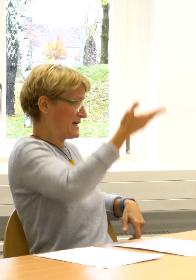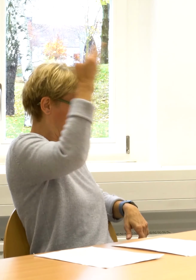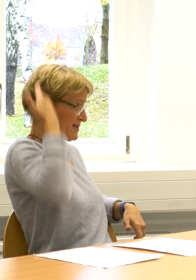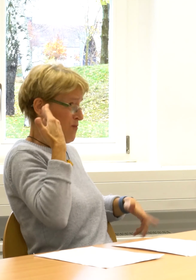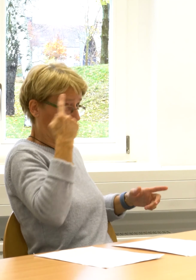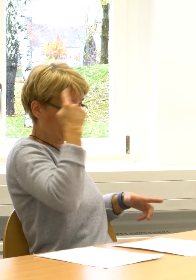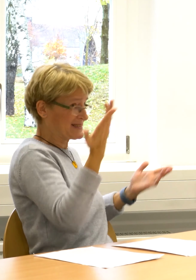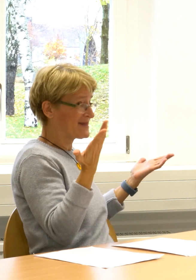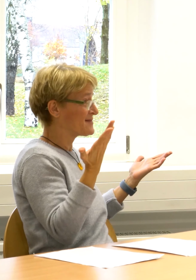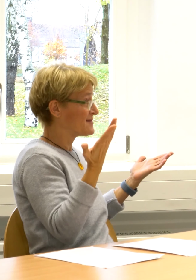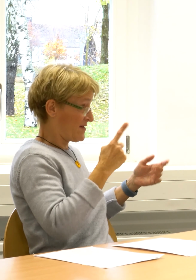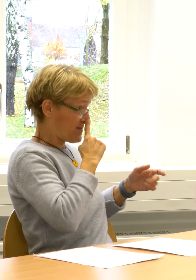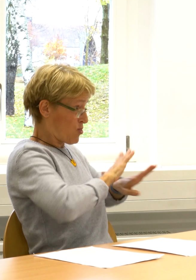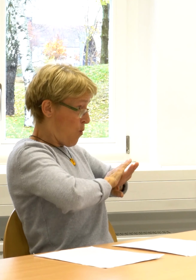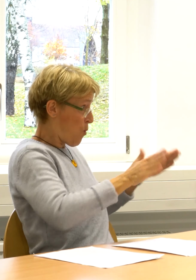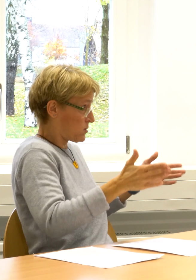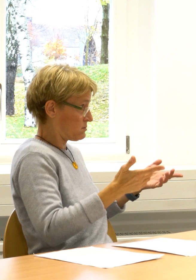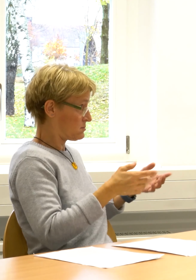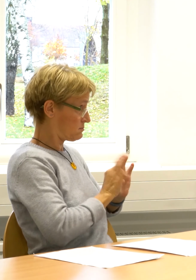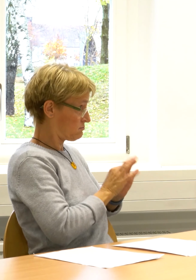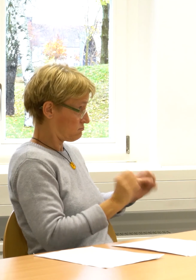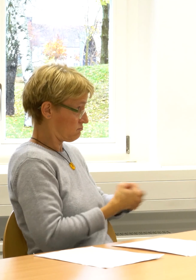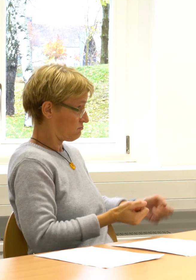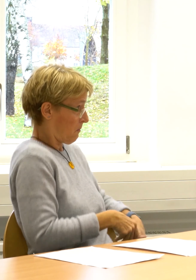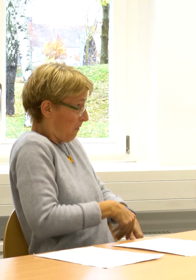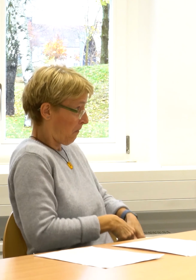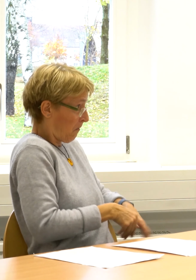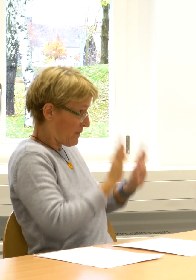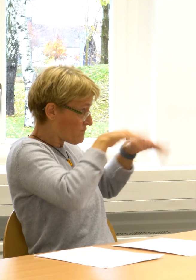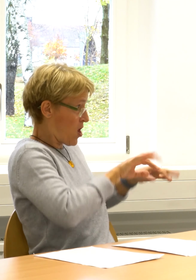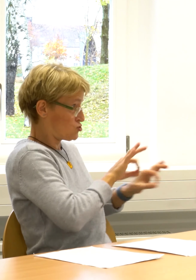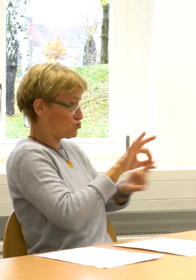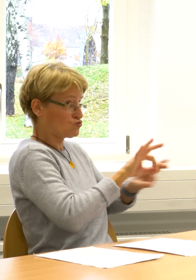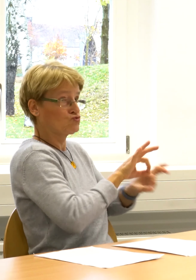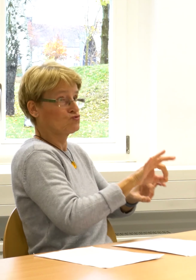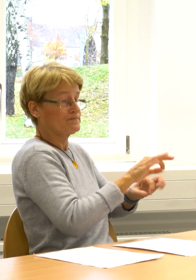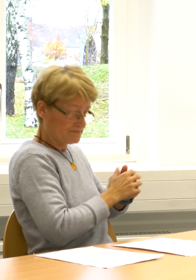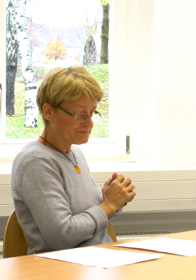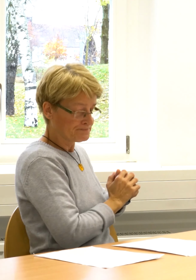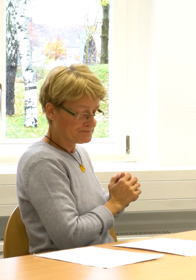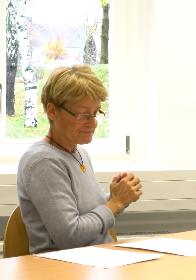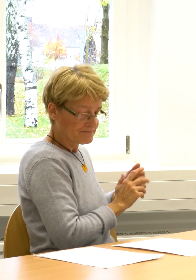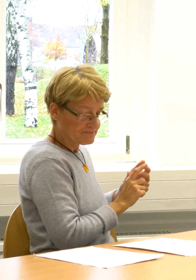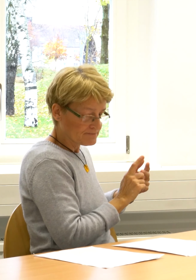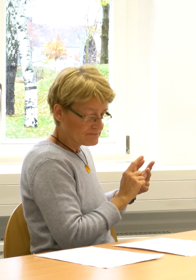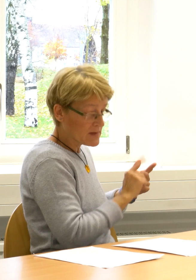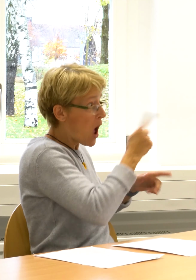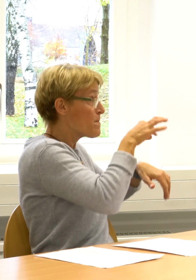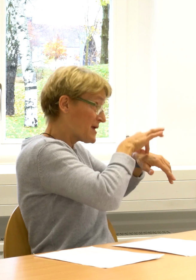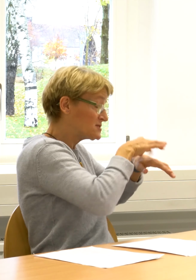Alltag. Also es ist ganz wichtig, Hintergrundwissen da vorhanden ist. Ohne das ist das Dolmetschen nicht möglich und es wäre vielleicht dann im Endeffekt eine falsche